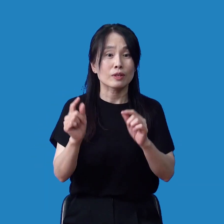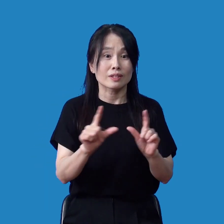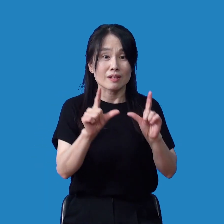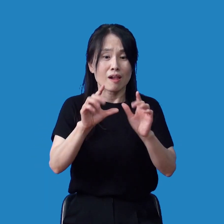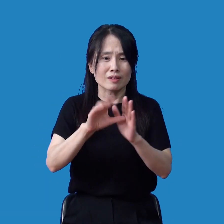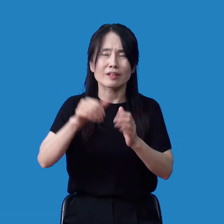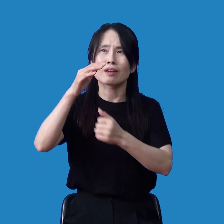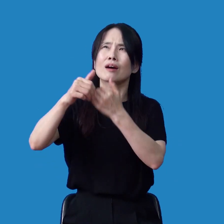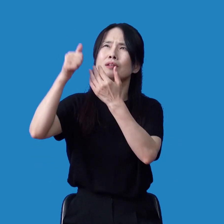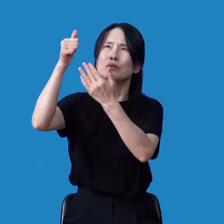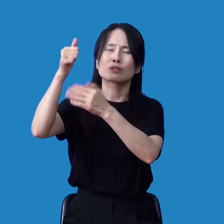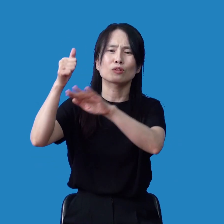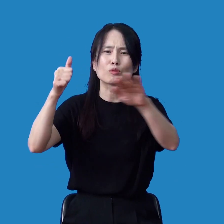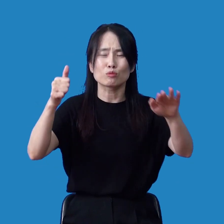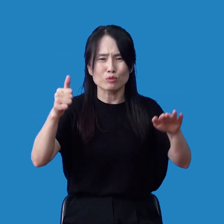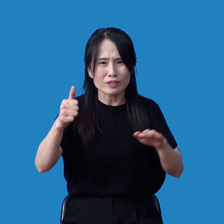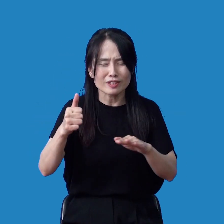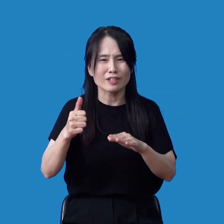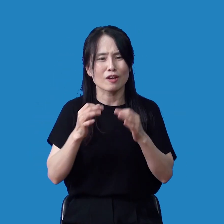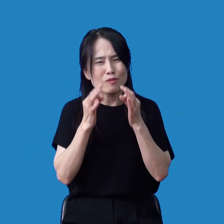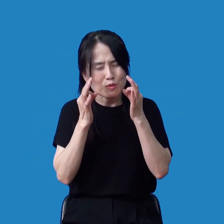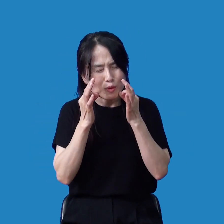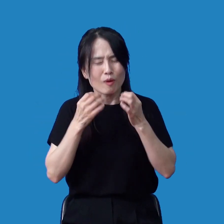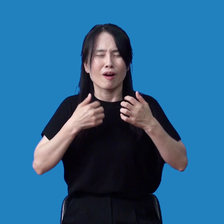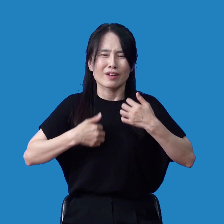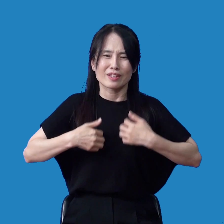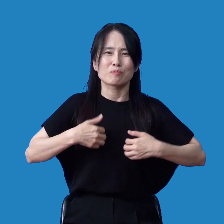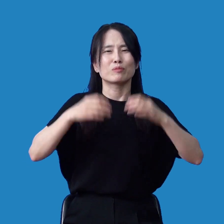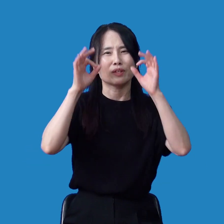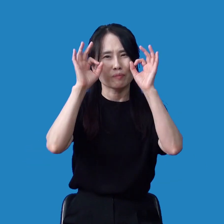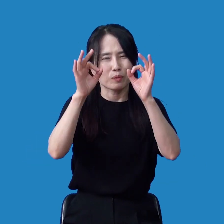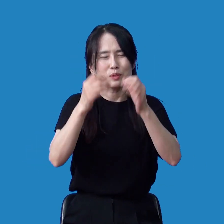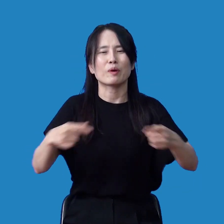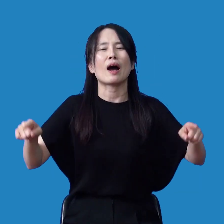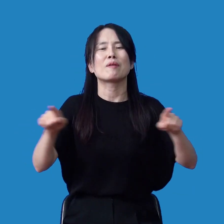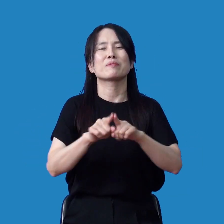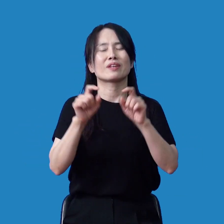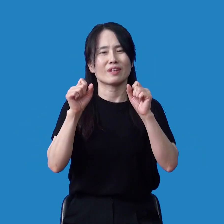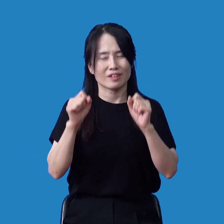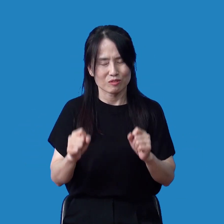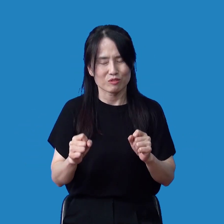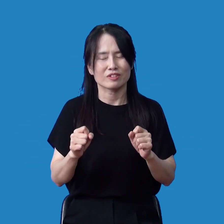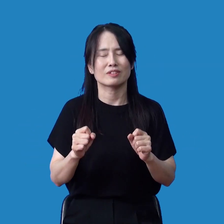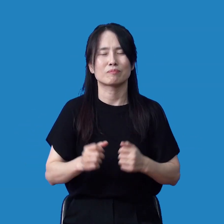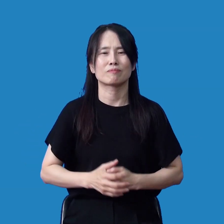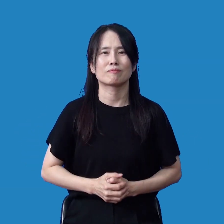하나님이 우리의 몸부림을 기쁘게 받으시고 우리와 함께 해 주실 것입니다.